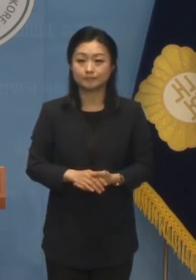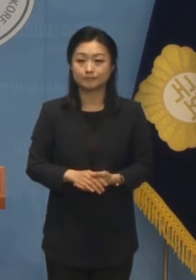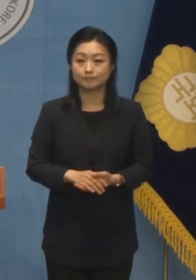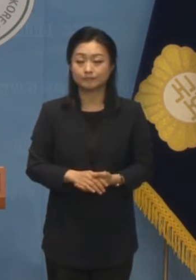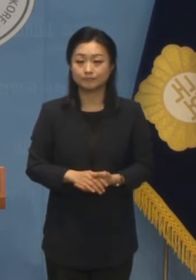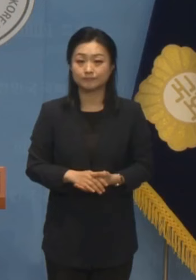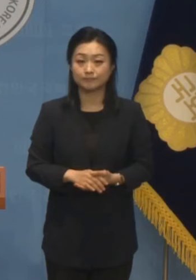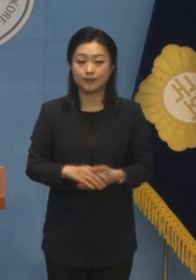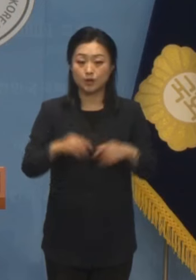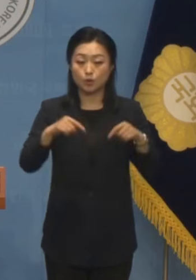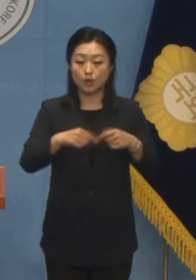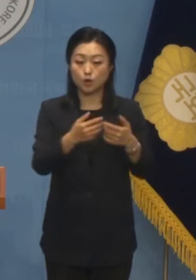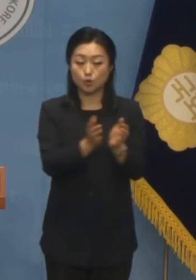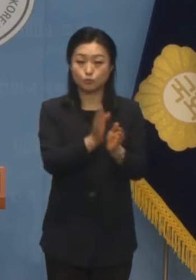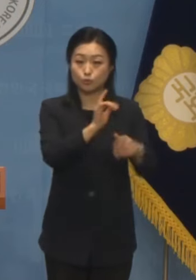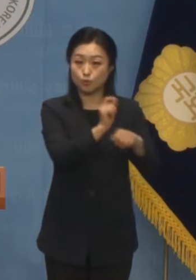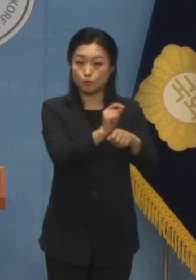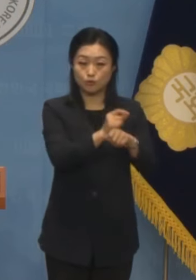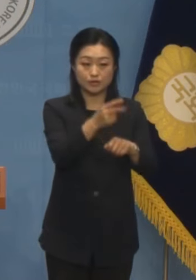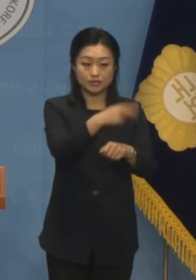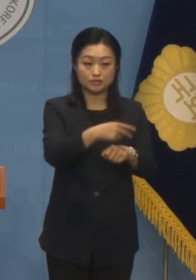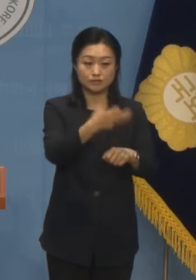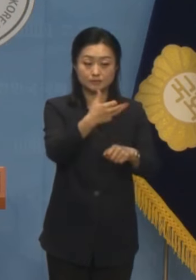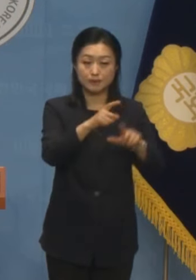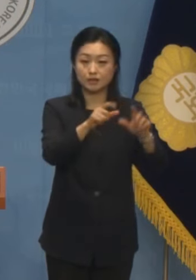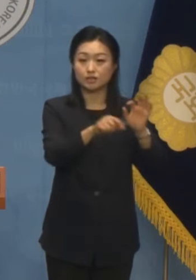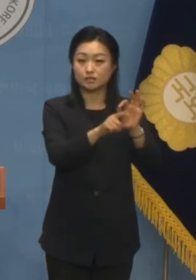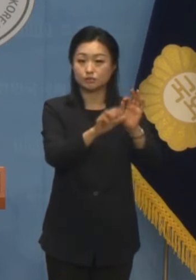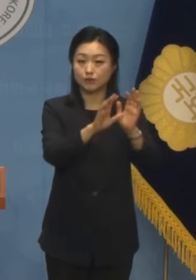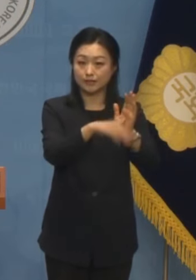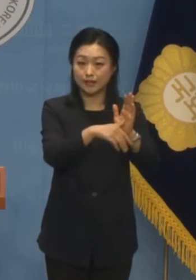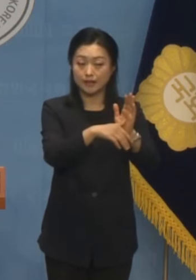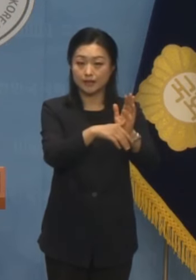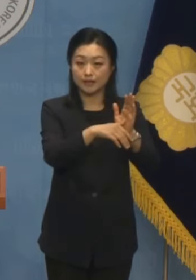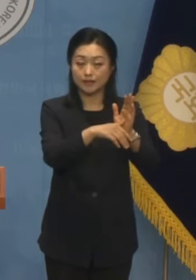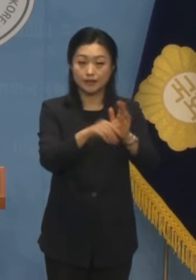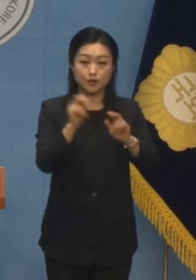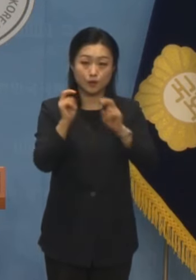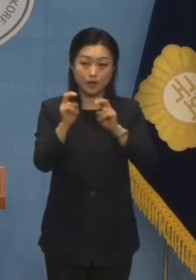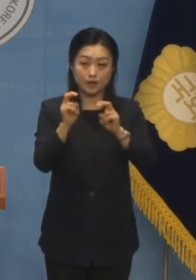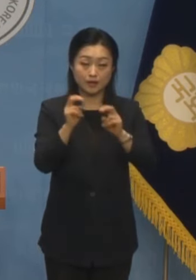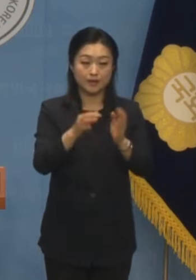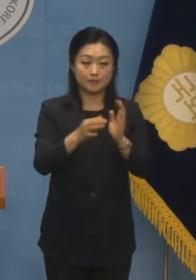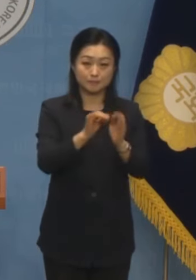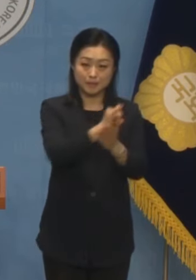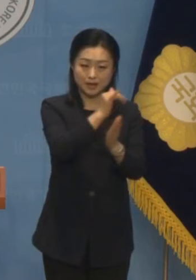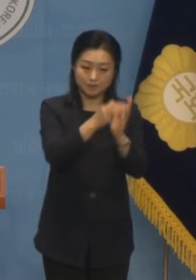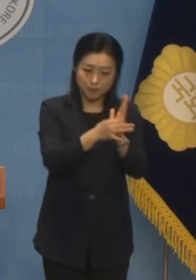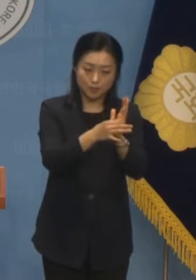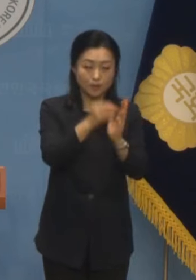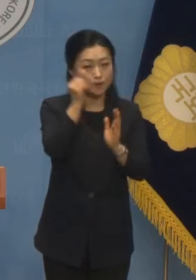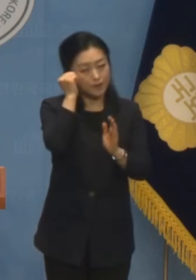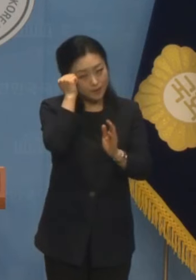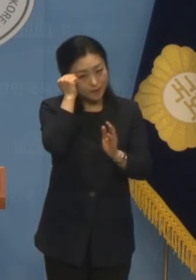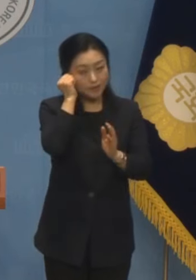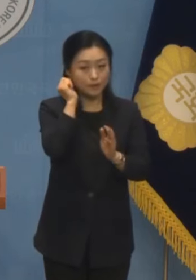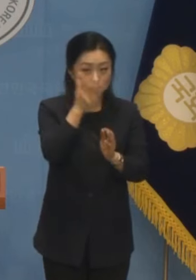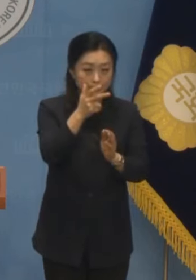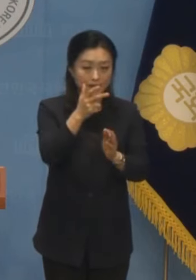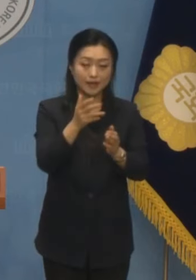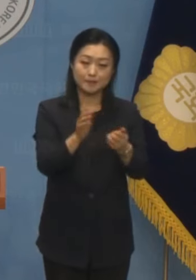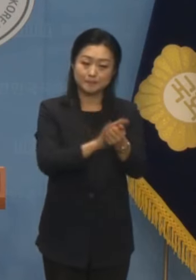경우에도 외교부 공무원이 2018년 10월에 현지 기업으로부터 항공권과 숙박비 등